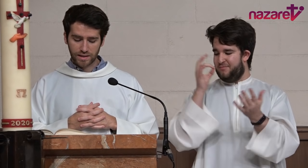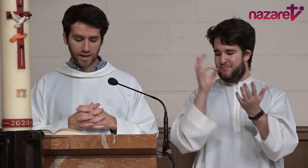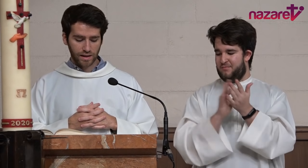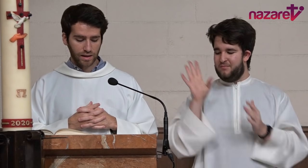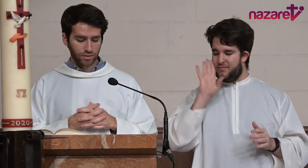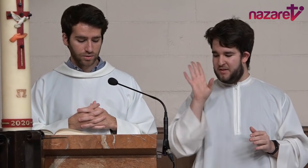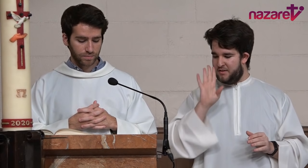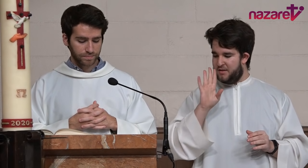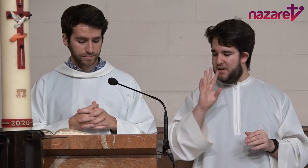puestas en Dios.